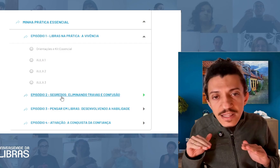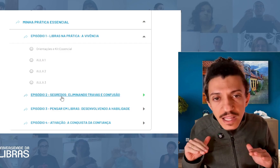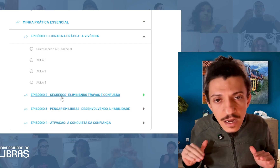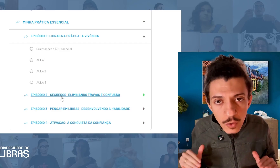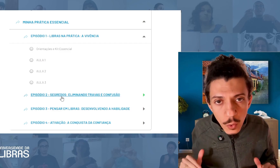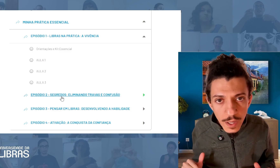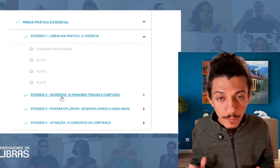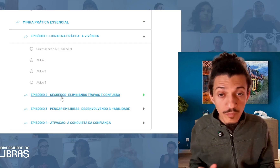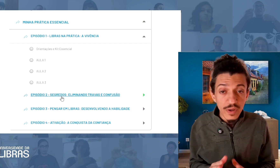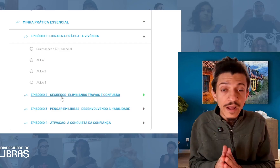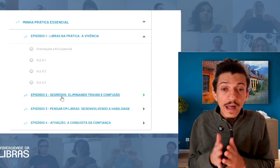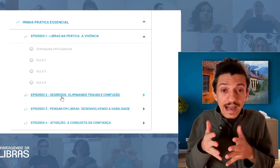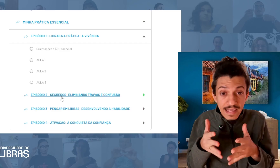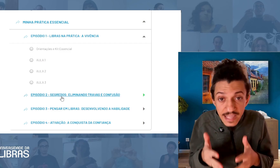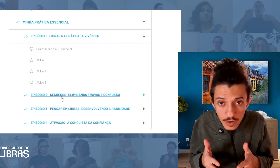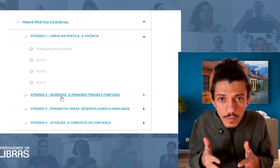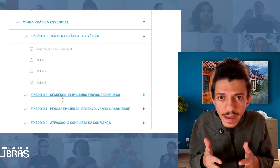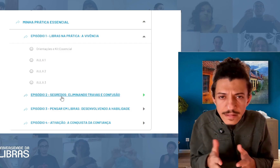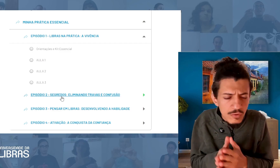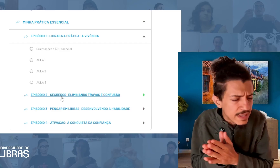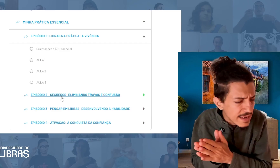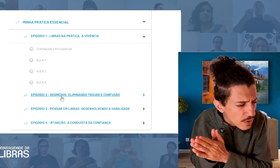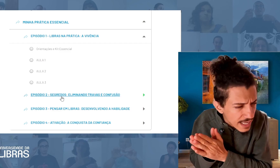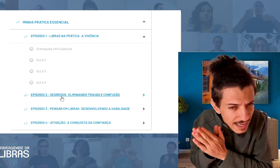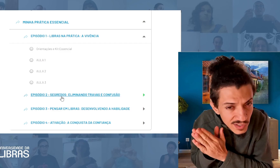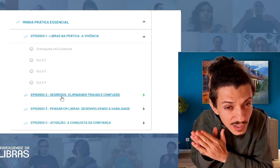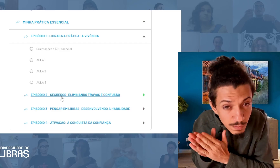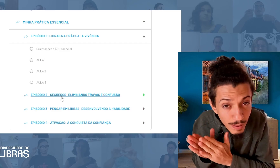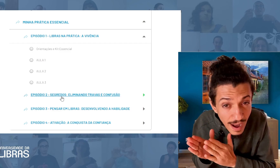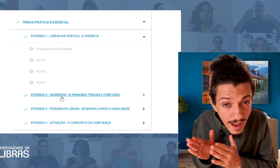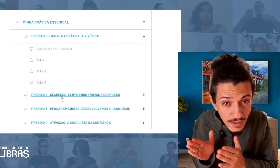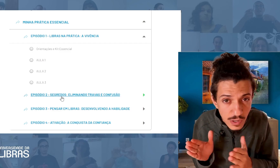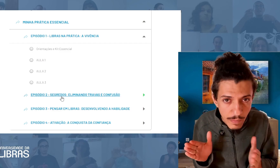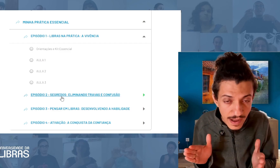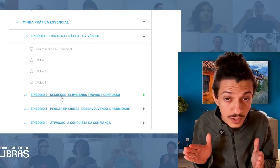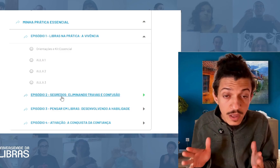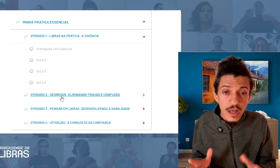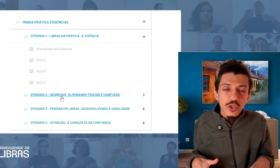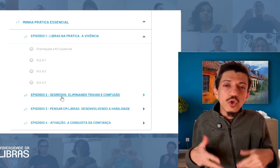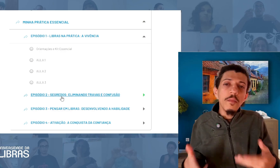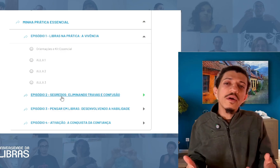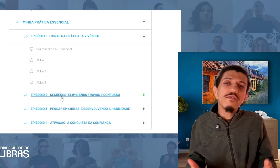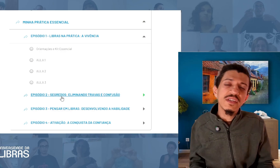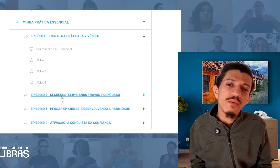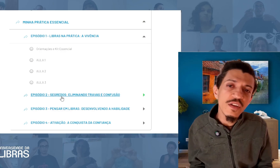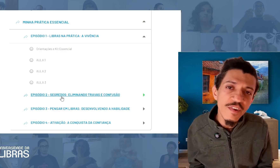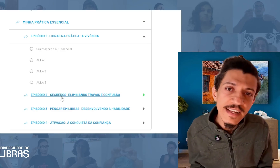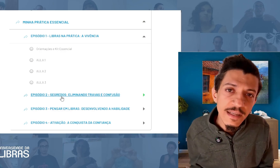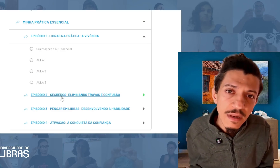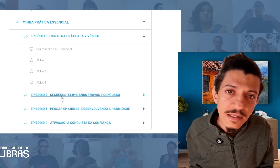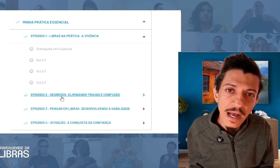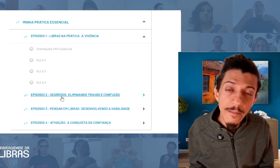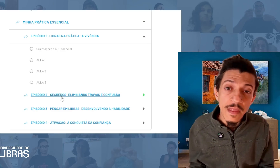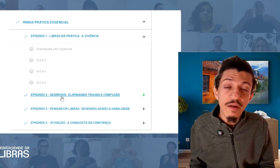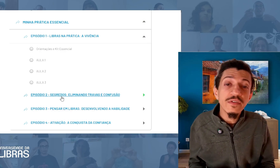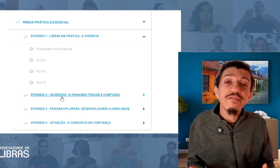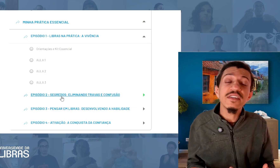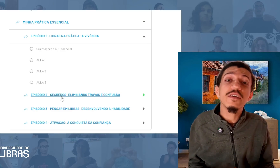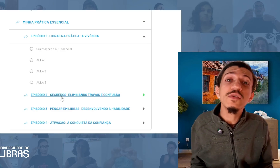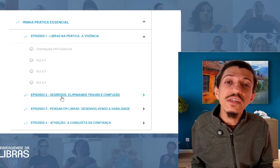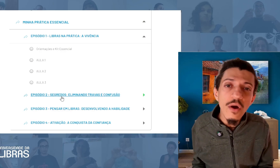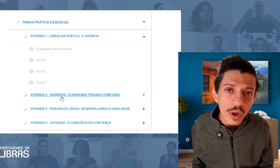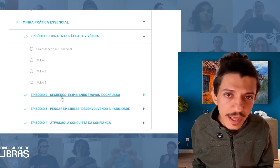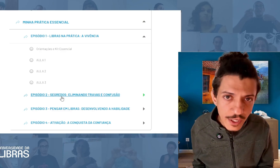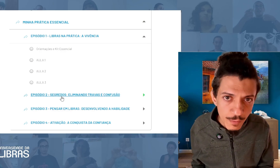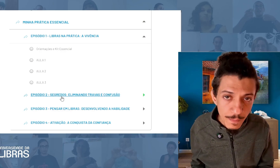Fica tranquilo, porque aqui no método tem as orientações passo a passo de como que você pode flexibilizar para você fazer